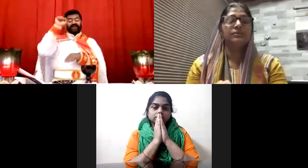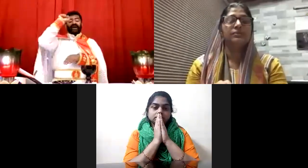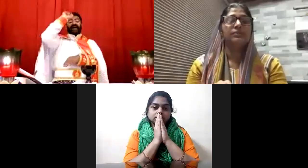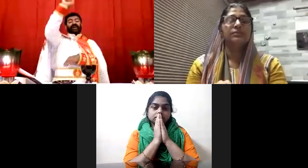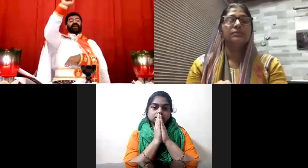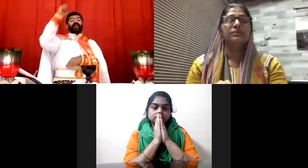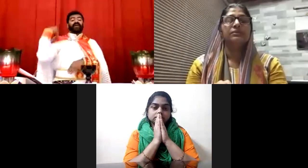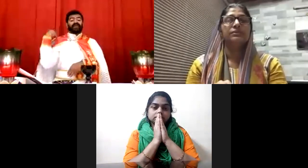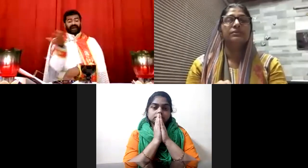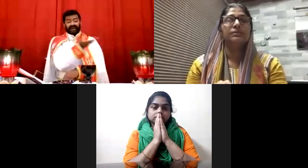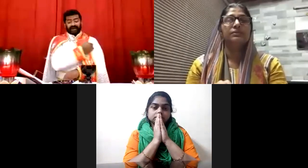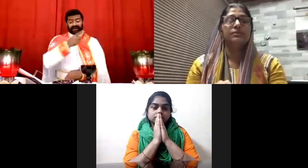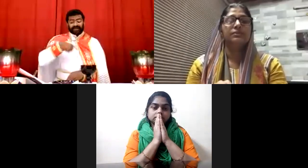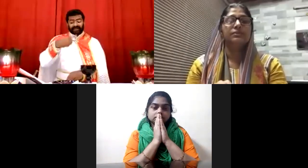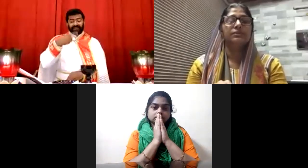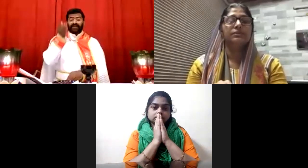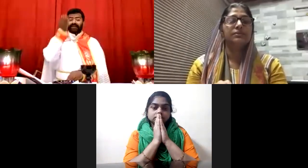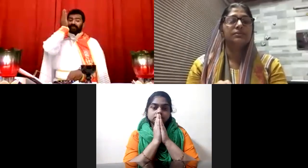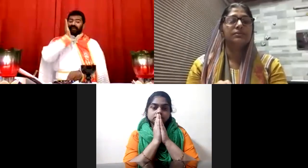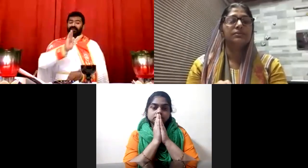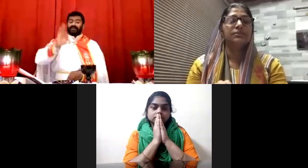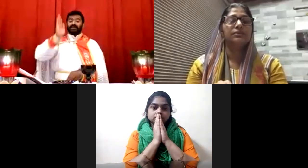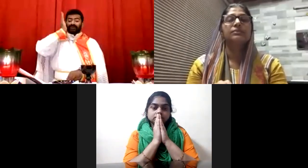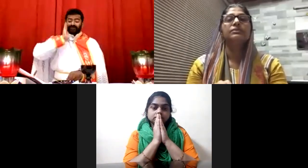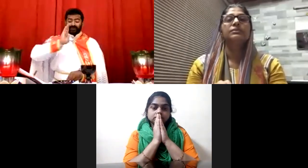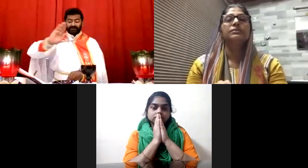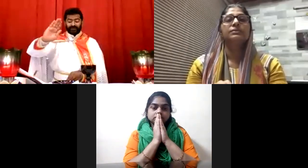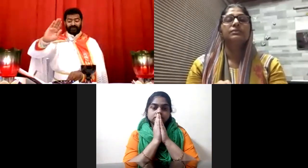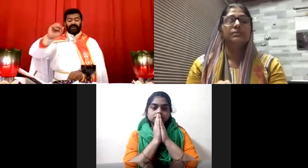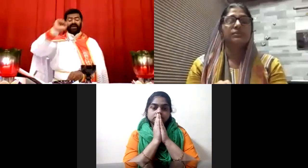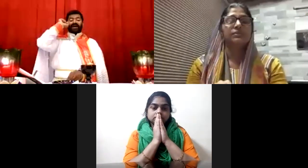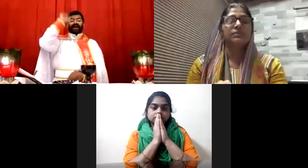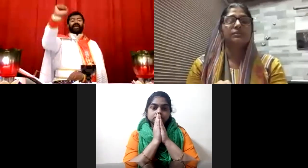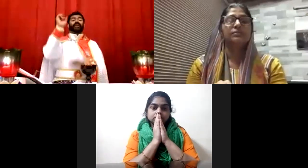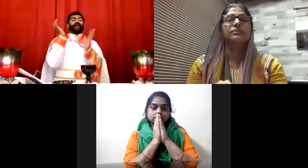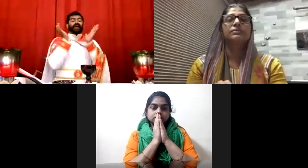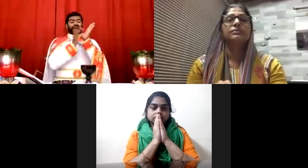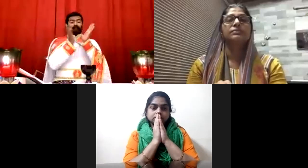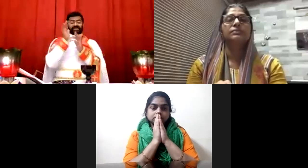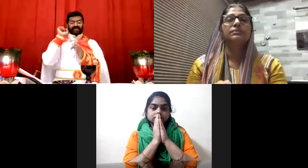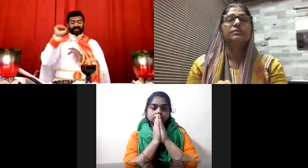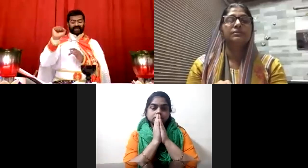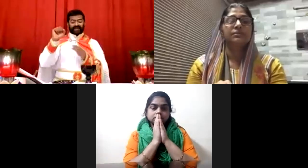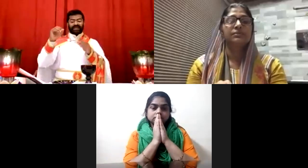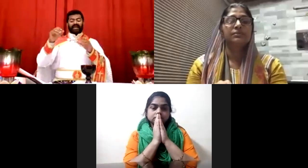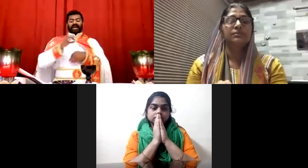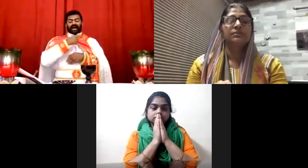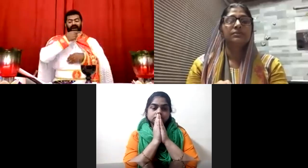കുറിച്ച് അങ്ങേ ഞങ്ങൾ നിരന്തരം പ്രകീർത്തിക്കുന്നു. അങ്ങയുടെ